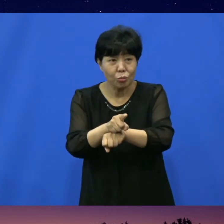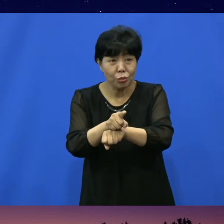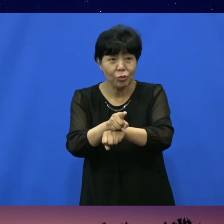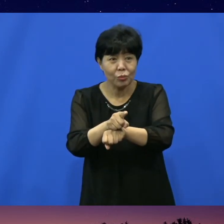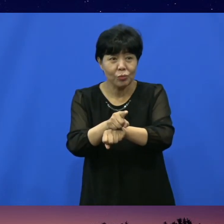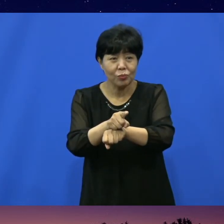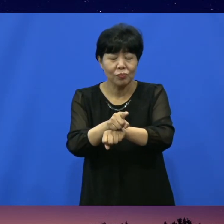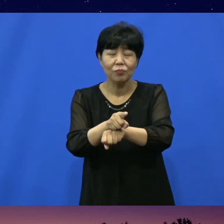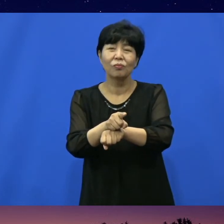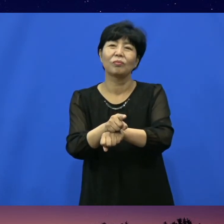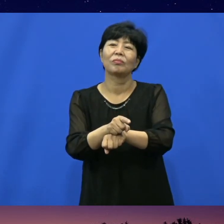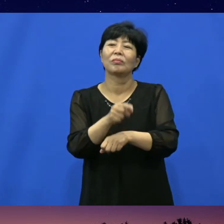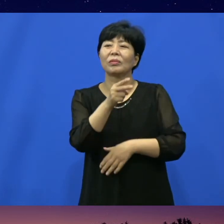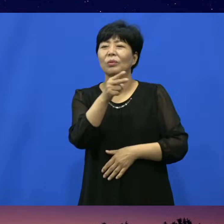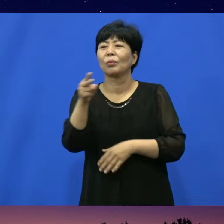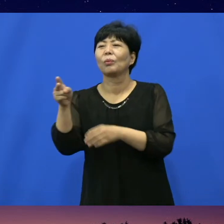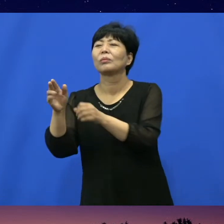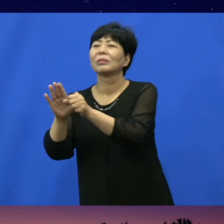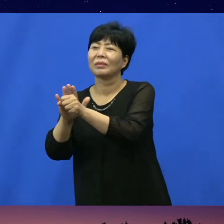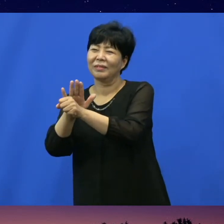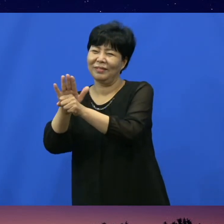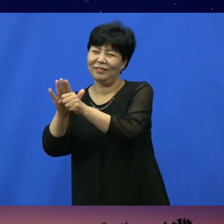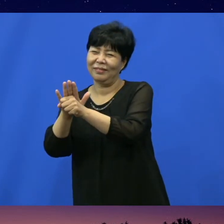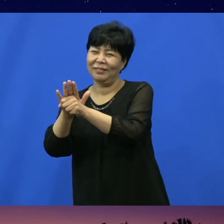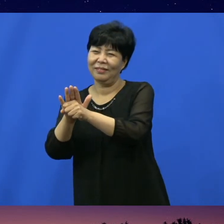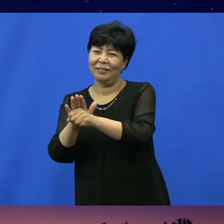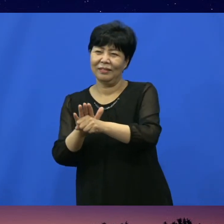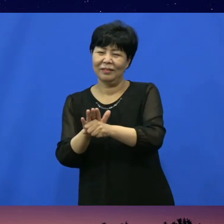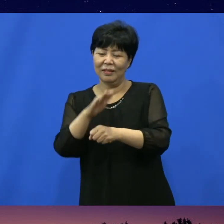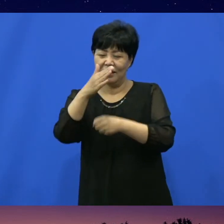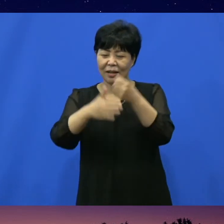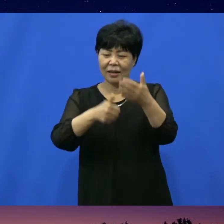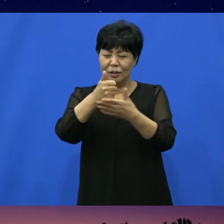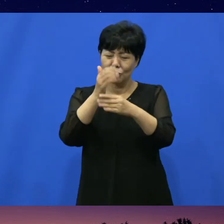하나님의 본체, 하나님의 모든 중심에는 사랑입니다.